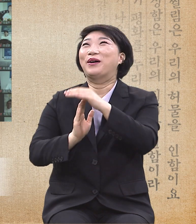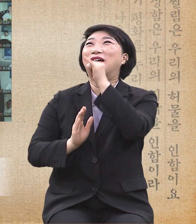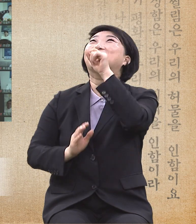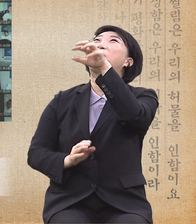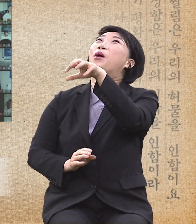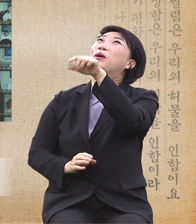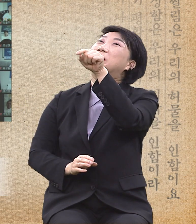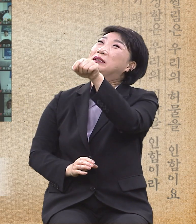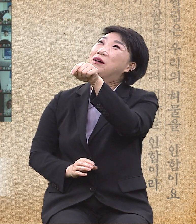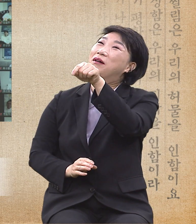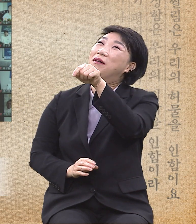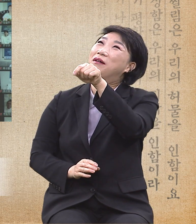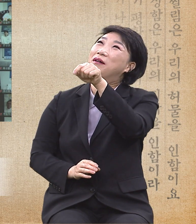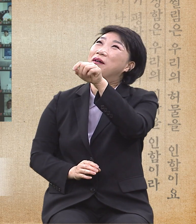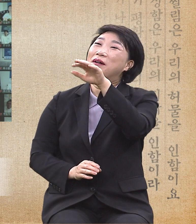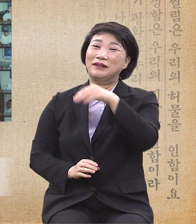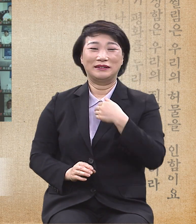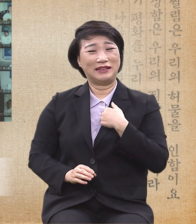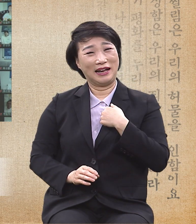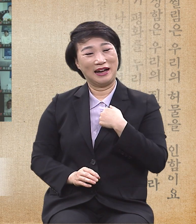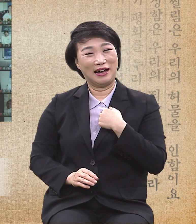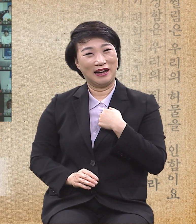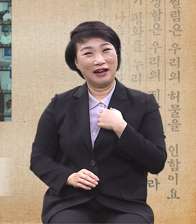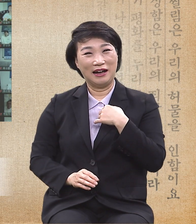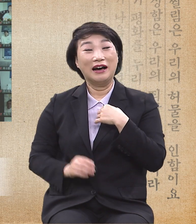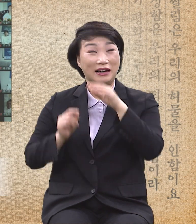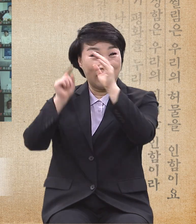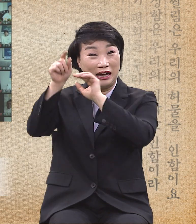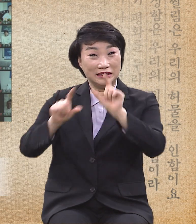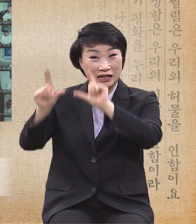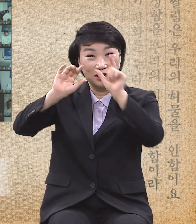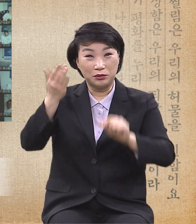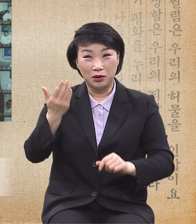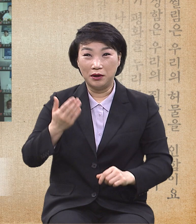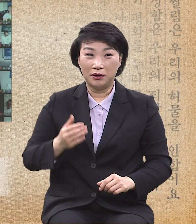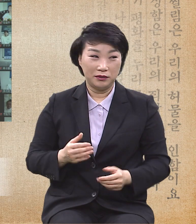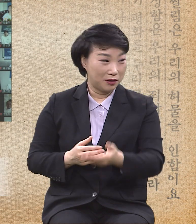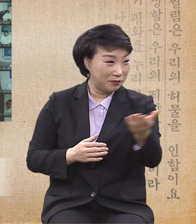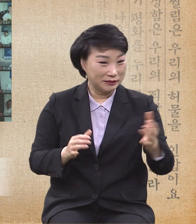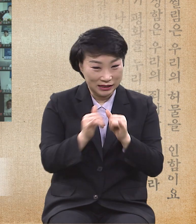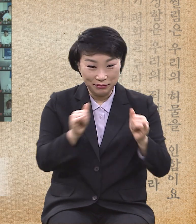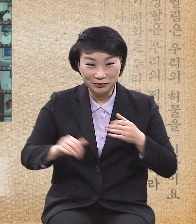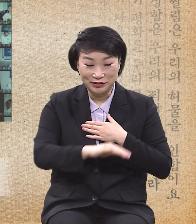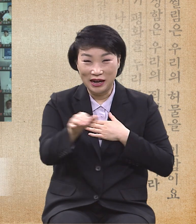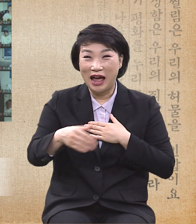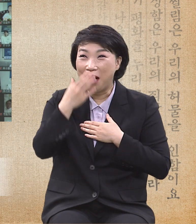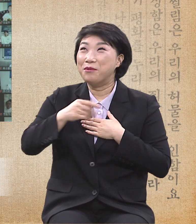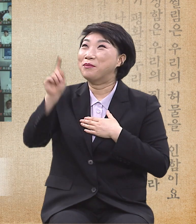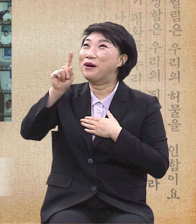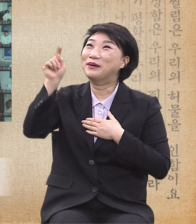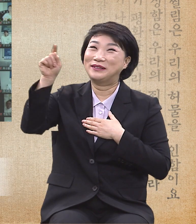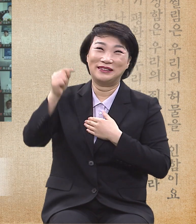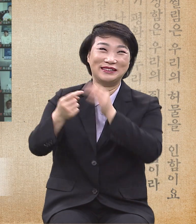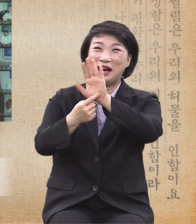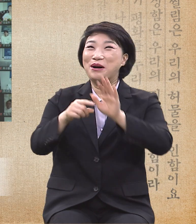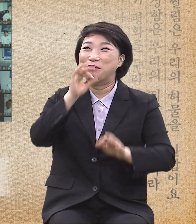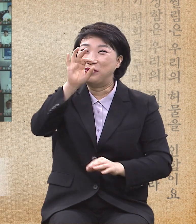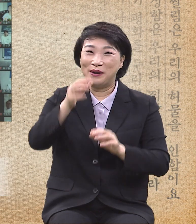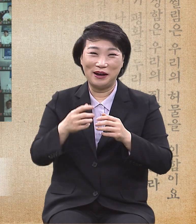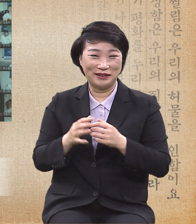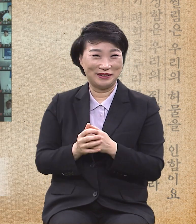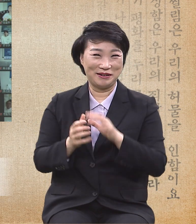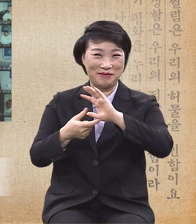없는 극치에 도달하는데, 사람이 어떻게 행복하다고 입으로 표현할 수 없을 만큼